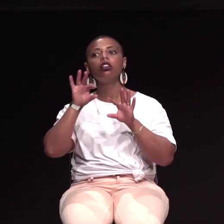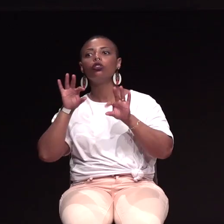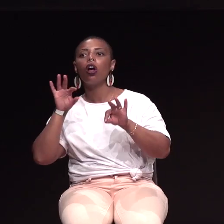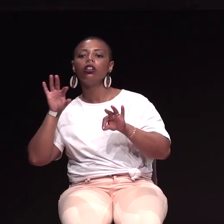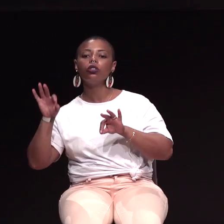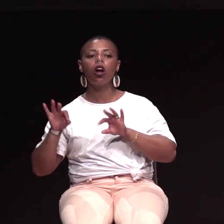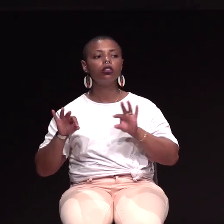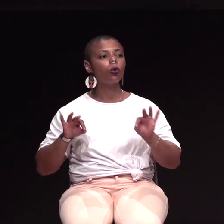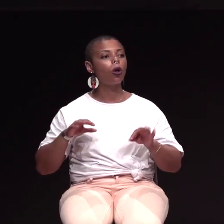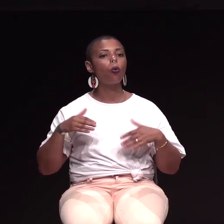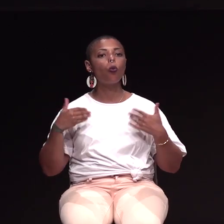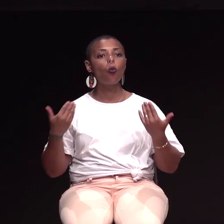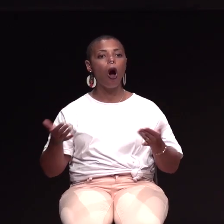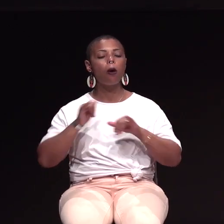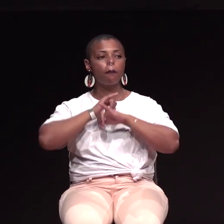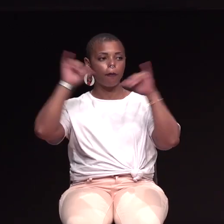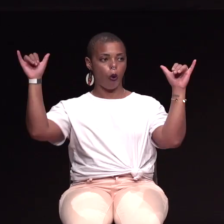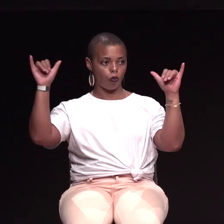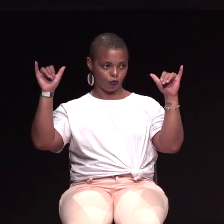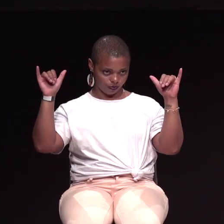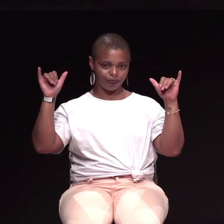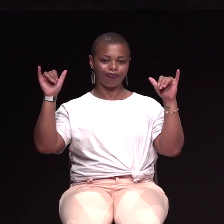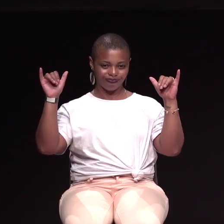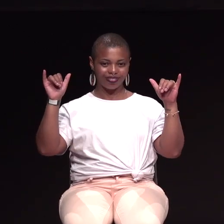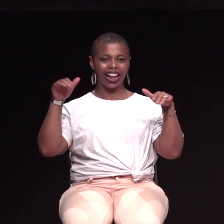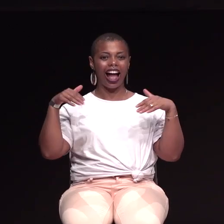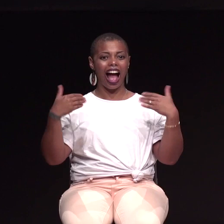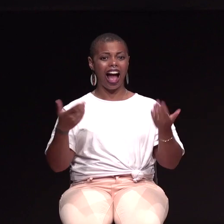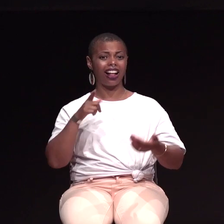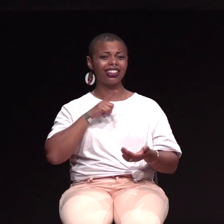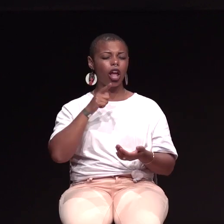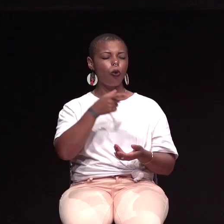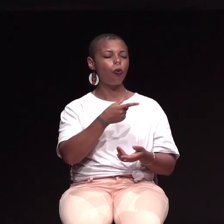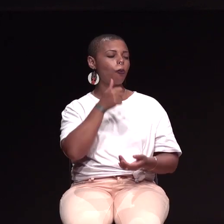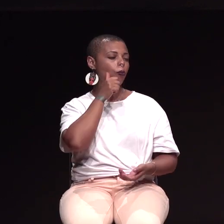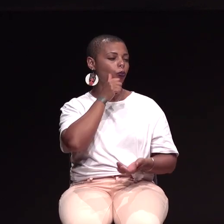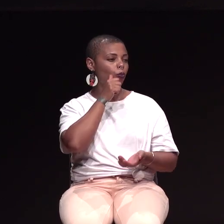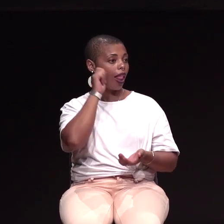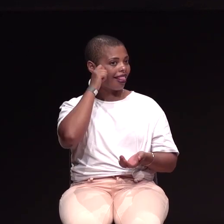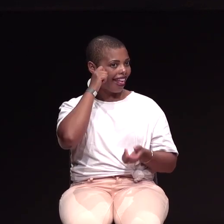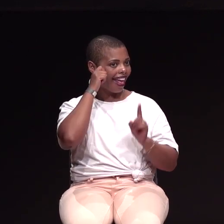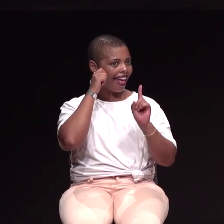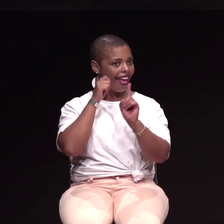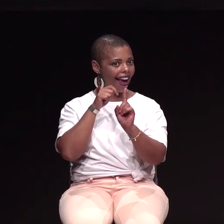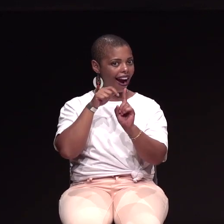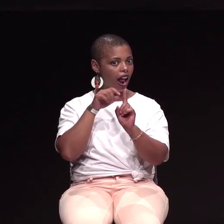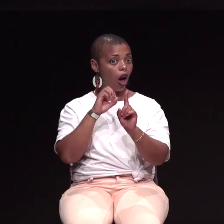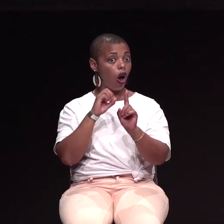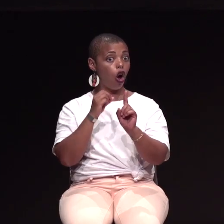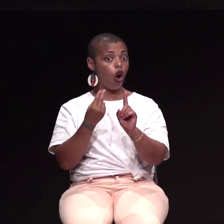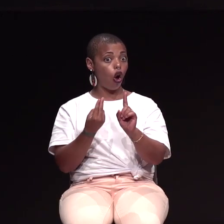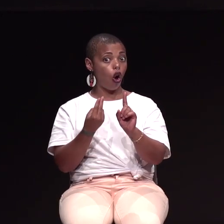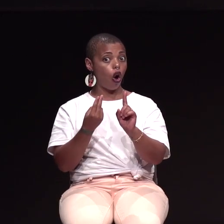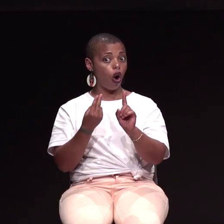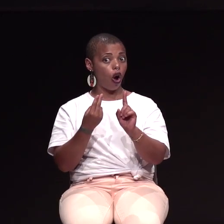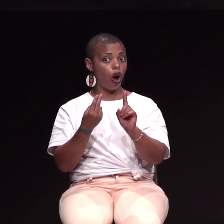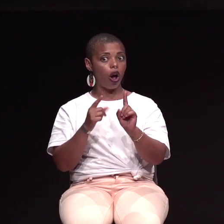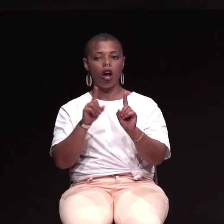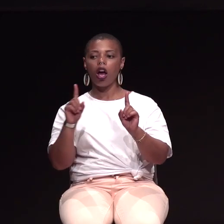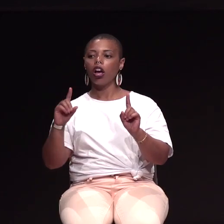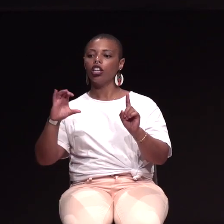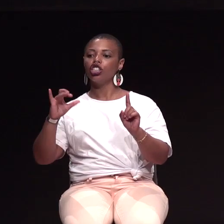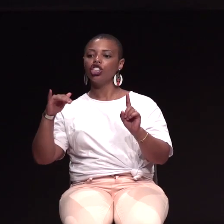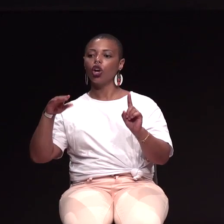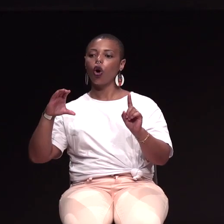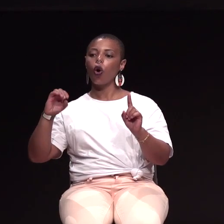fazer publicidade. E aí tem uma autora negra lá no meio. Ou eles vão dar para esse, ou para o Chico Buarque,